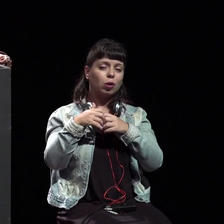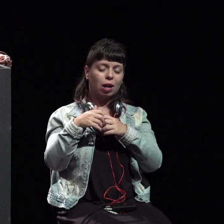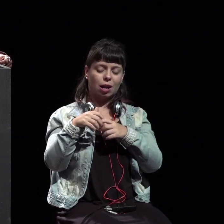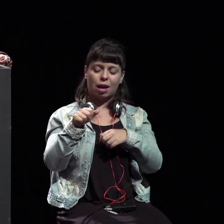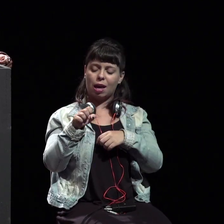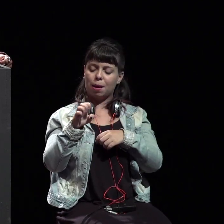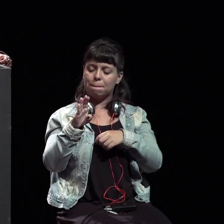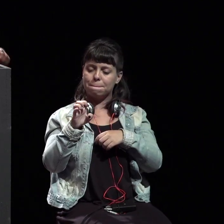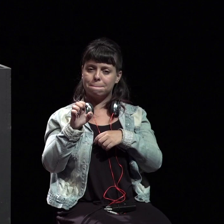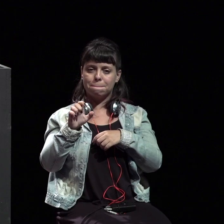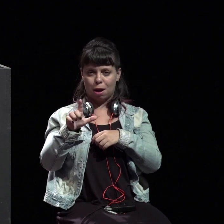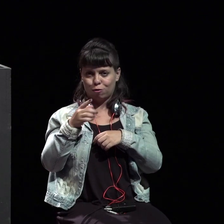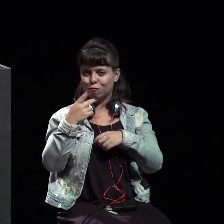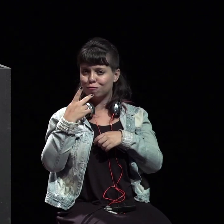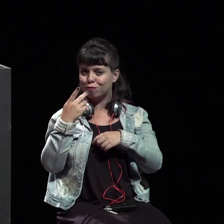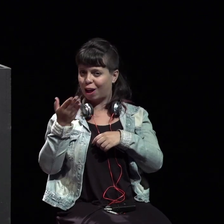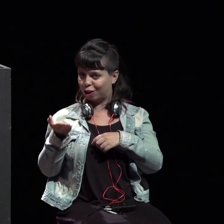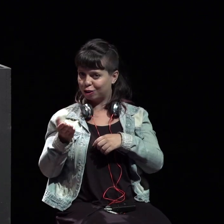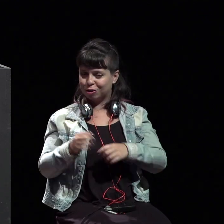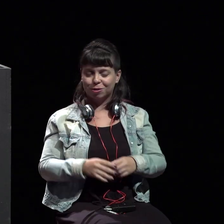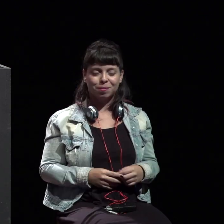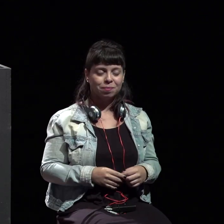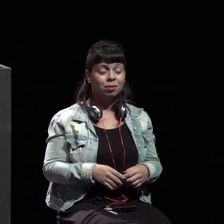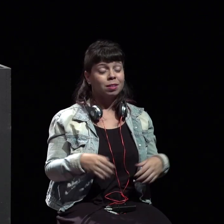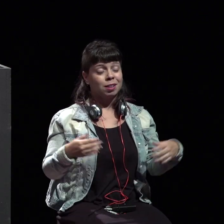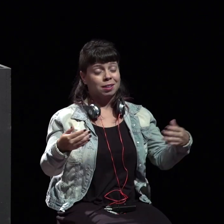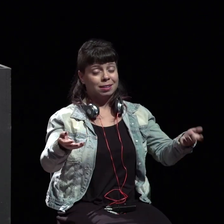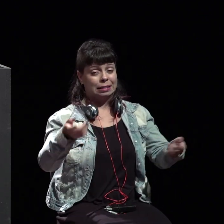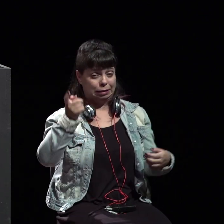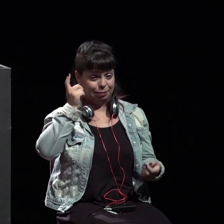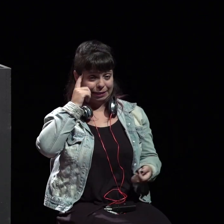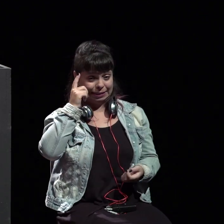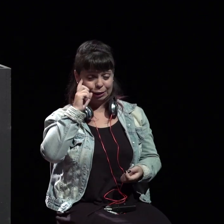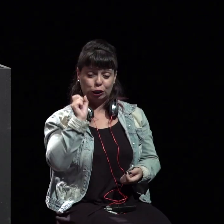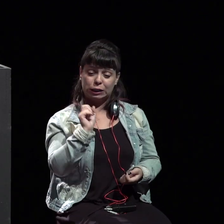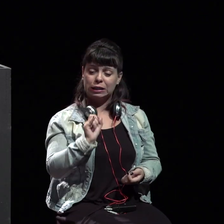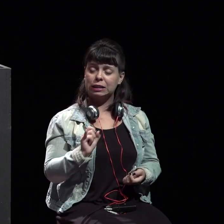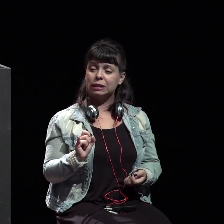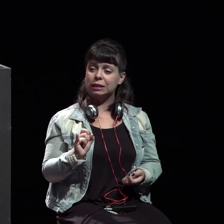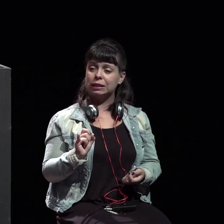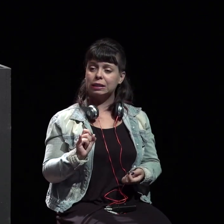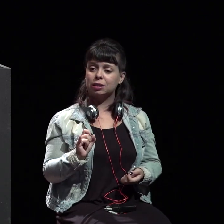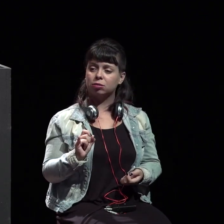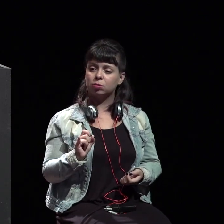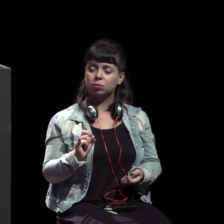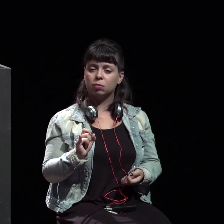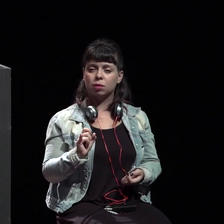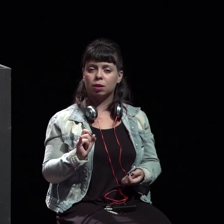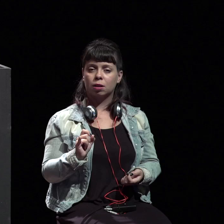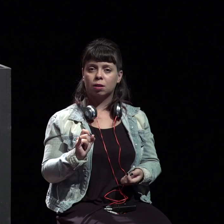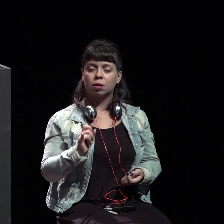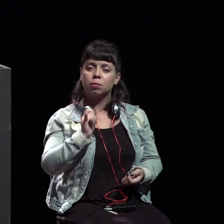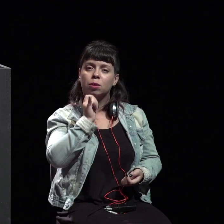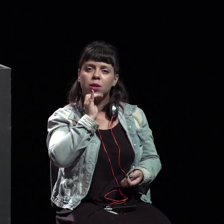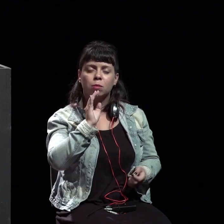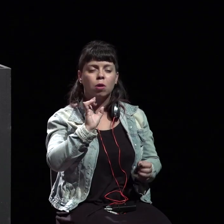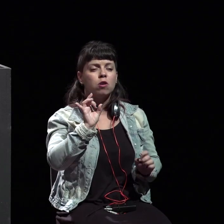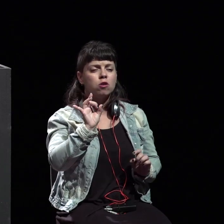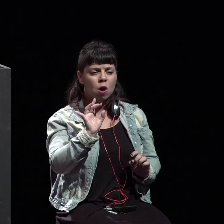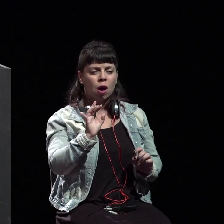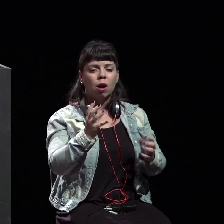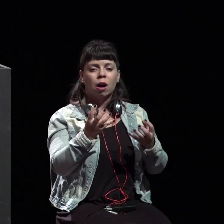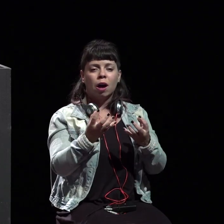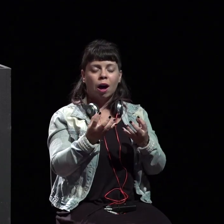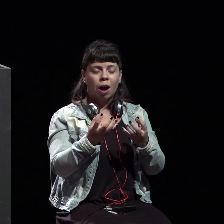Hooks. E aí, considerando que, se de fato a gente concordar, né, minimamente ou provisoriamente, que o